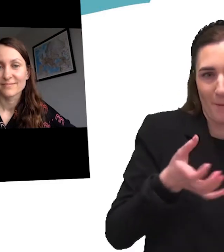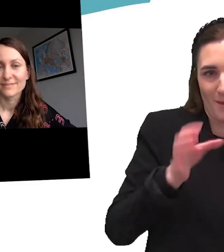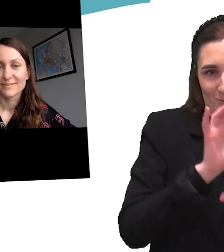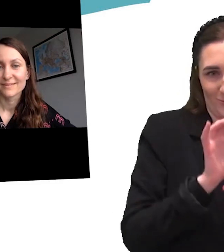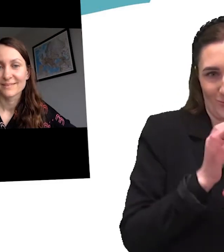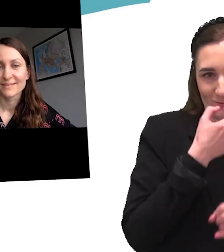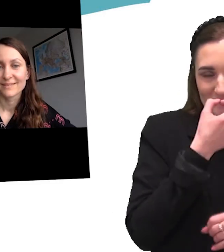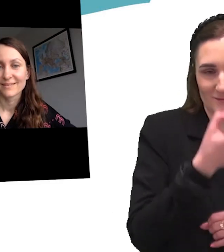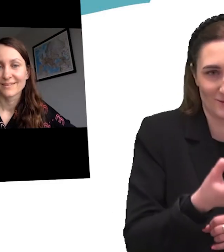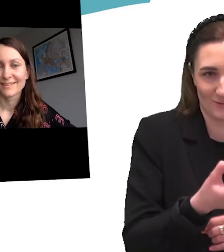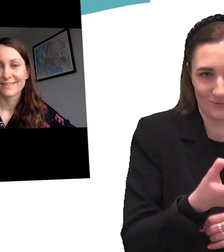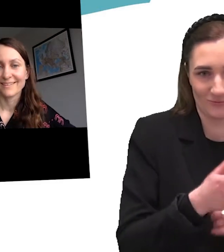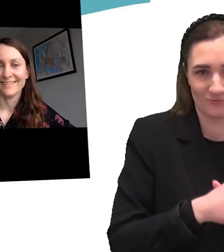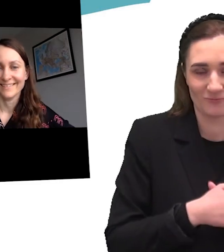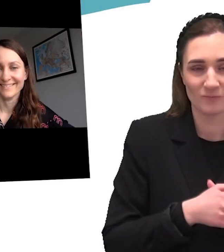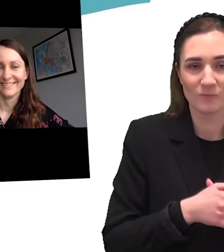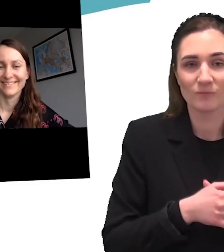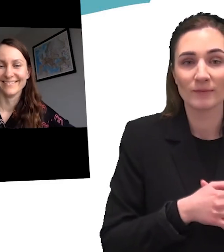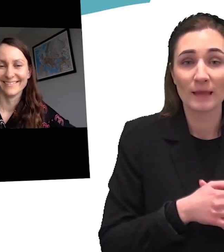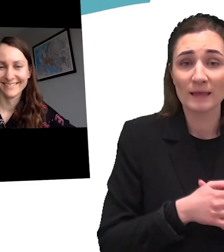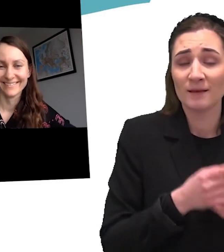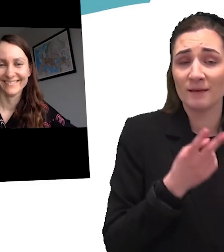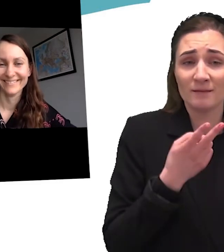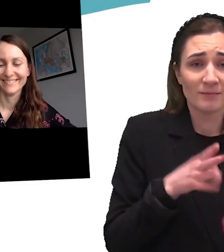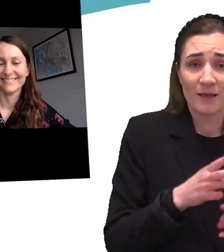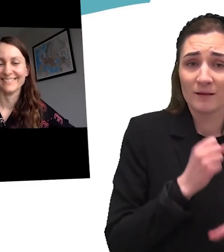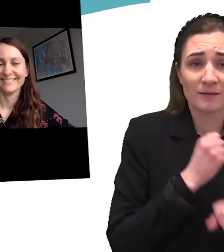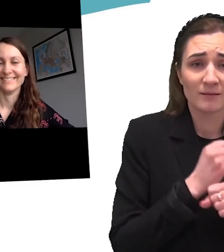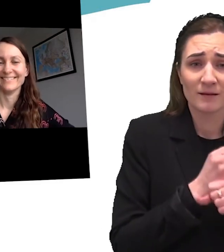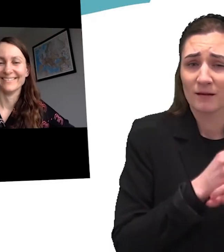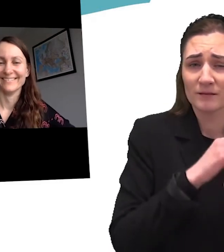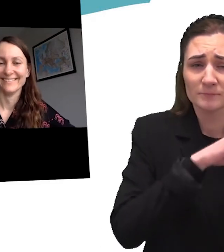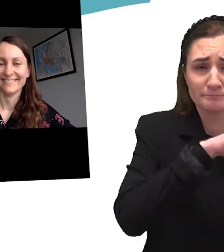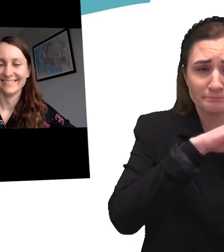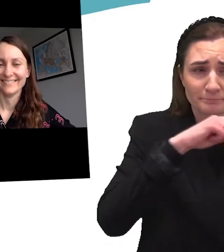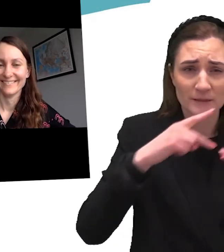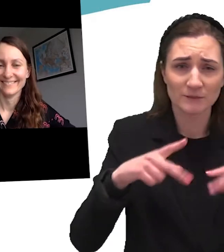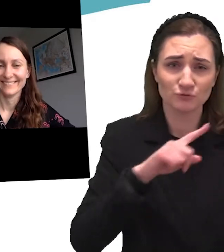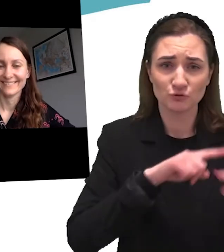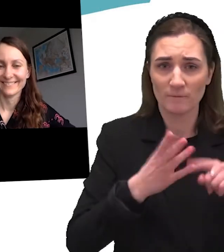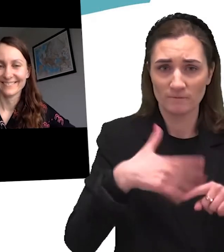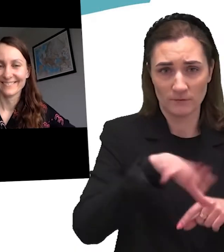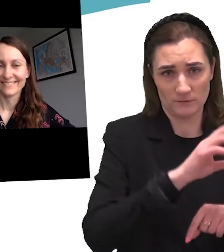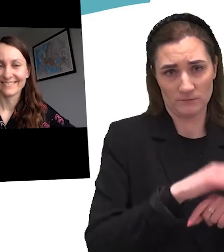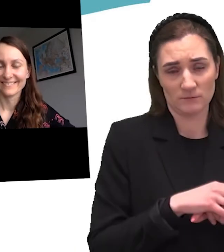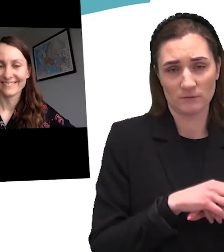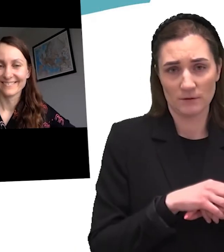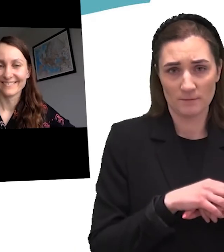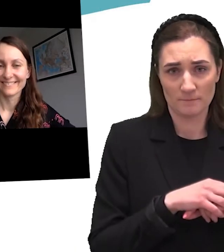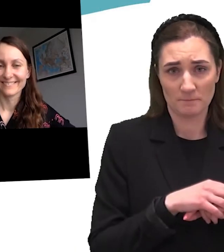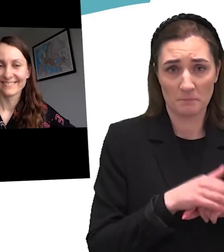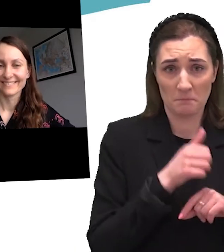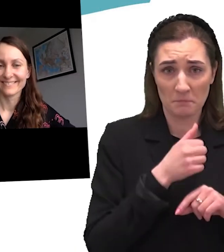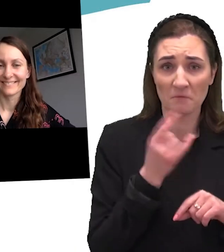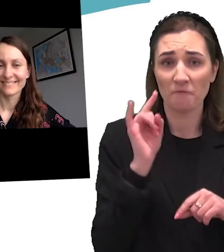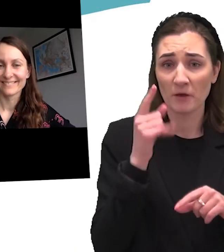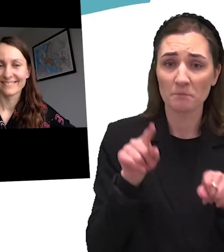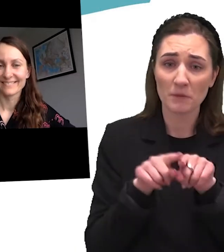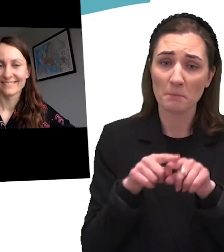brokoliais truputėlį jau čia perdedu, ne? Bet ko vėlgi nereikėtų daryti, kad keisti iš karto ir